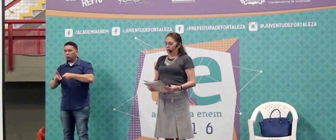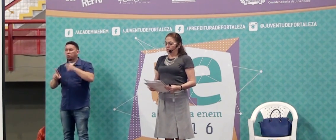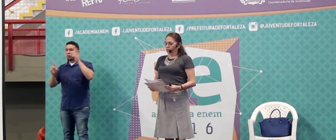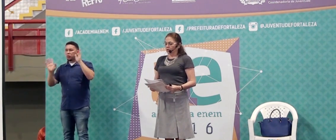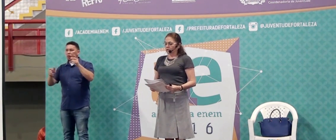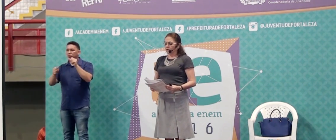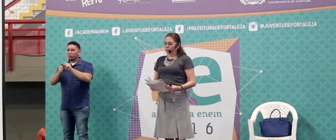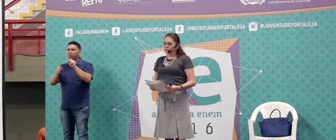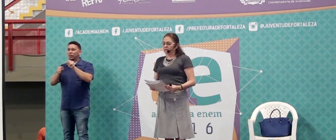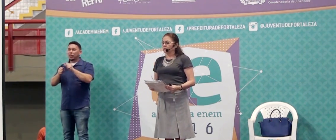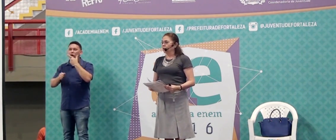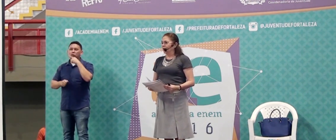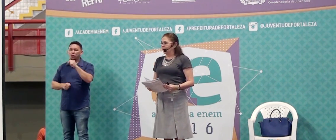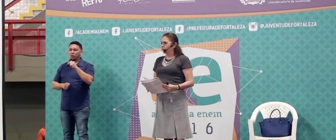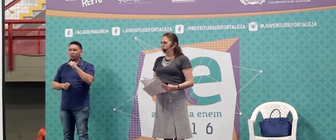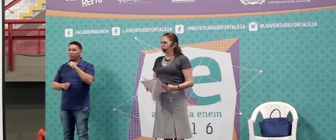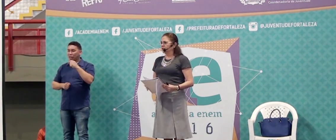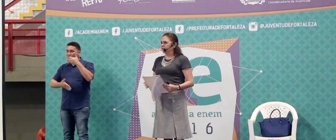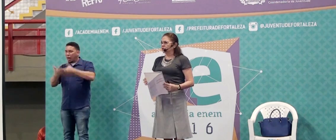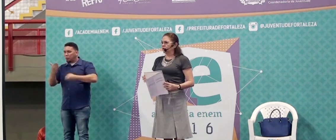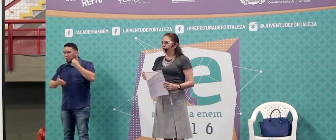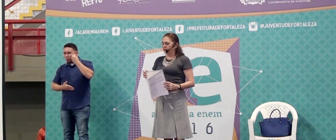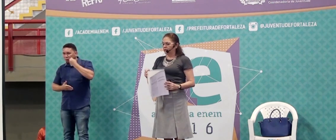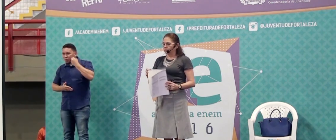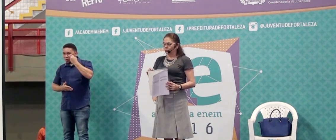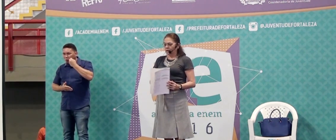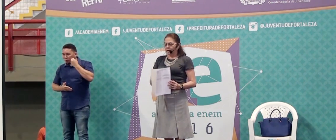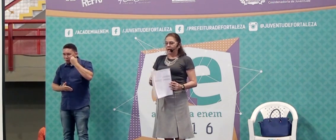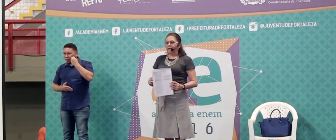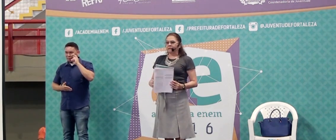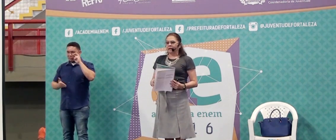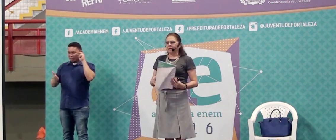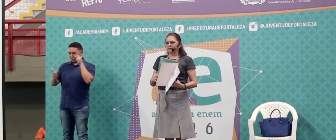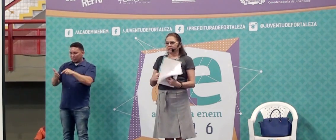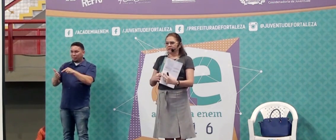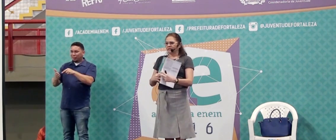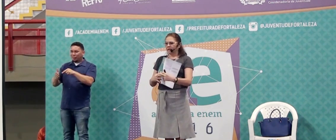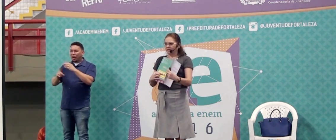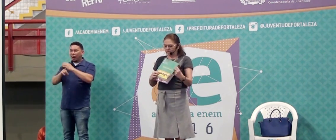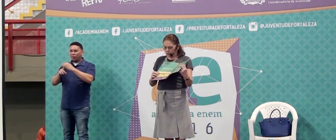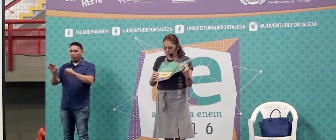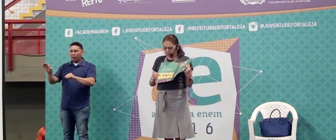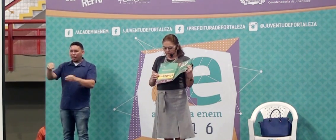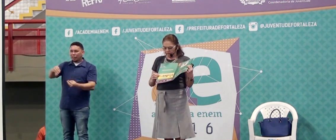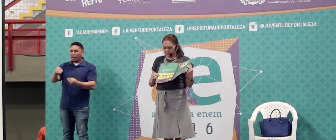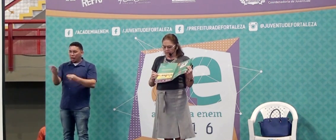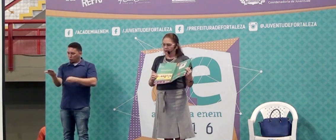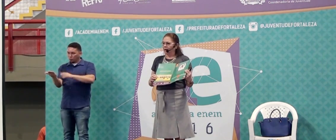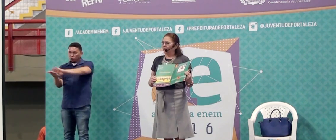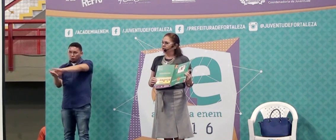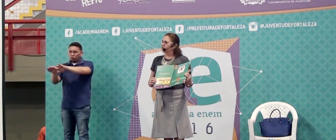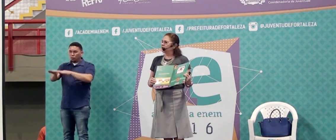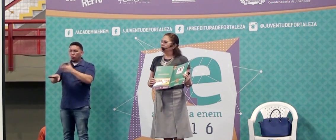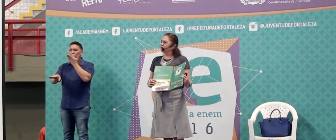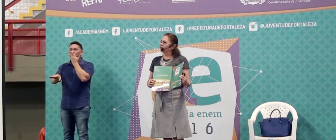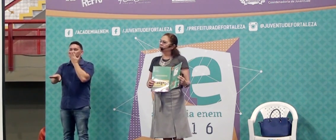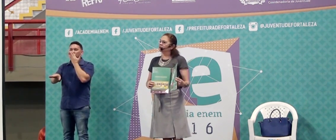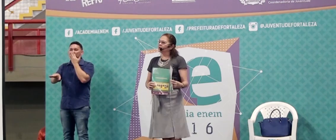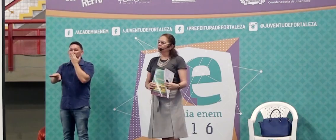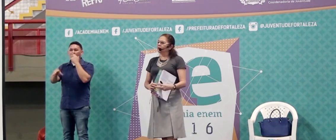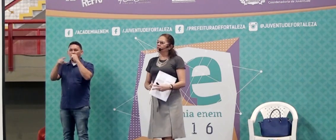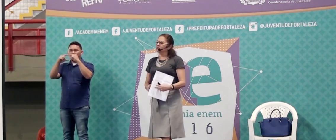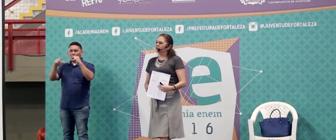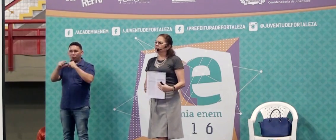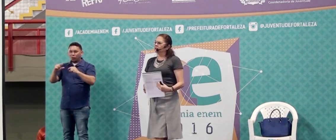fazermos o nosso simulado. Vocês estão vendo atrás, através das cores, a legenda,